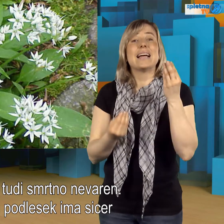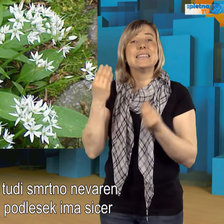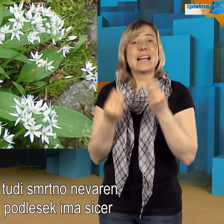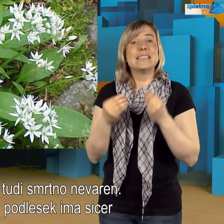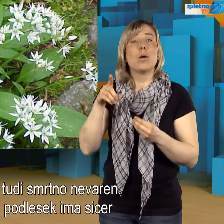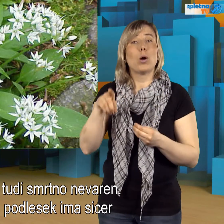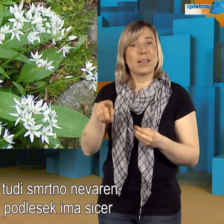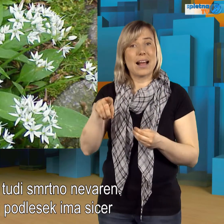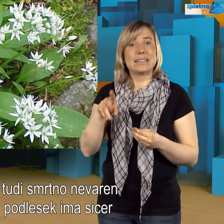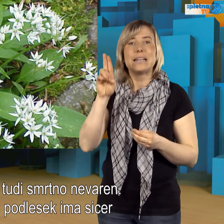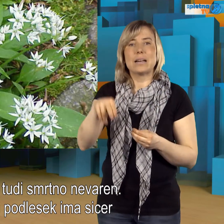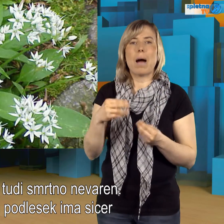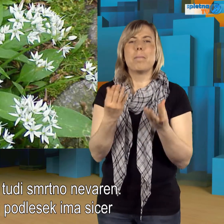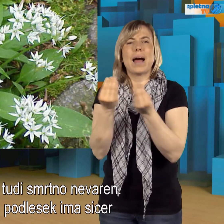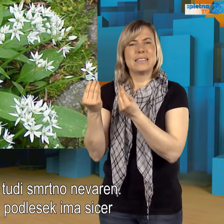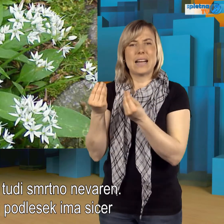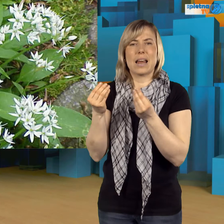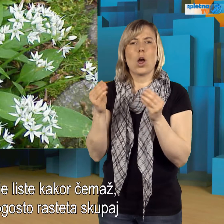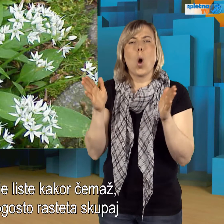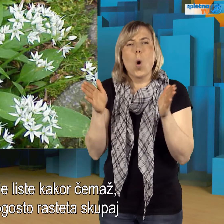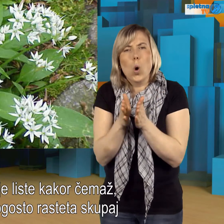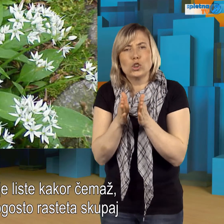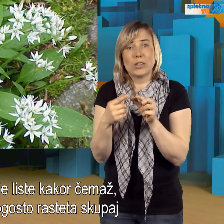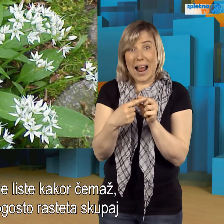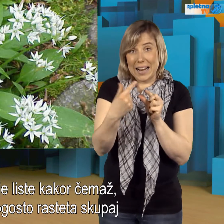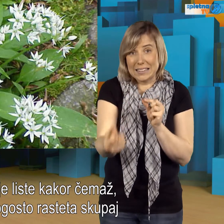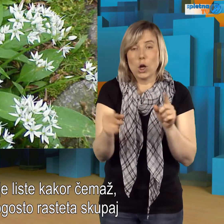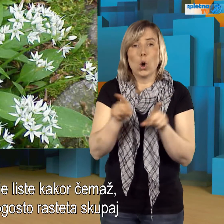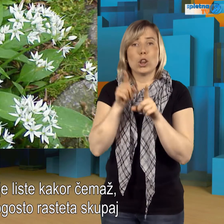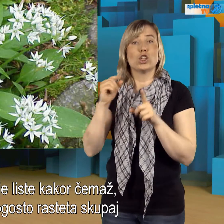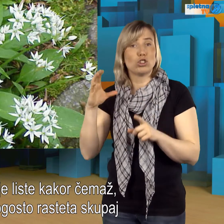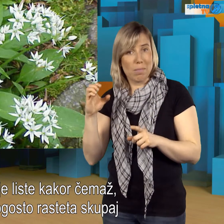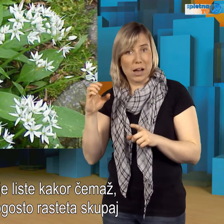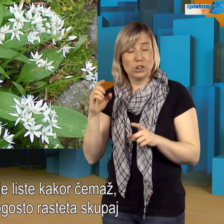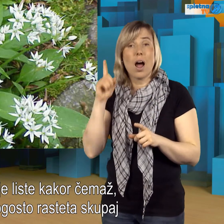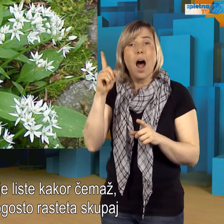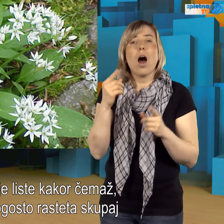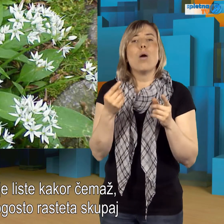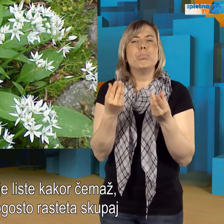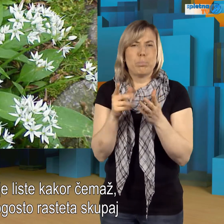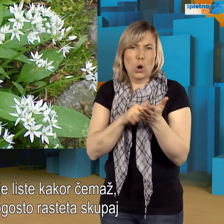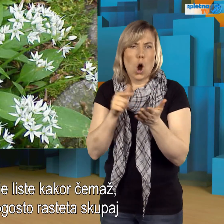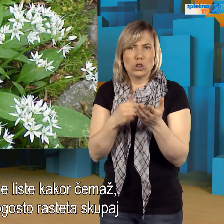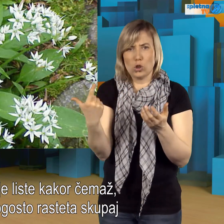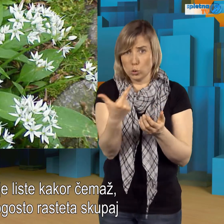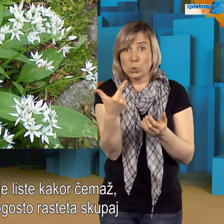Jesenski podlesek ima sicer precej ožje liste kakor čemaž, vendar pogosto rasteta skupaj in se tako podlesek